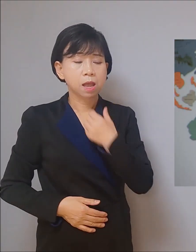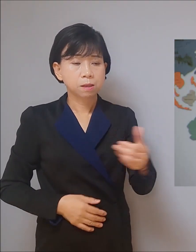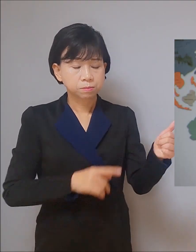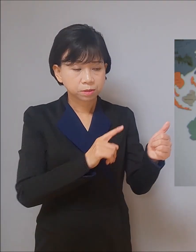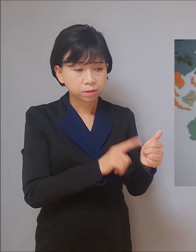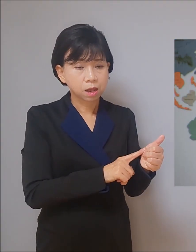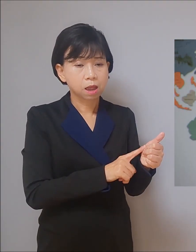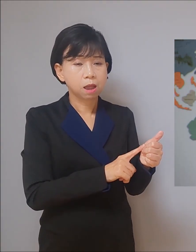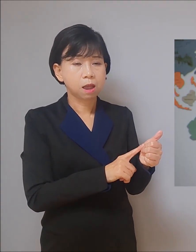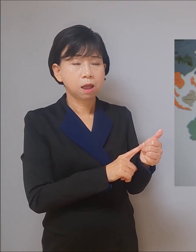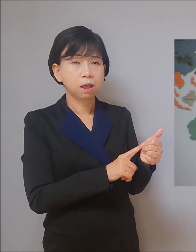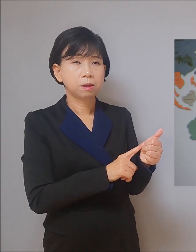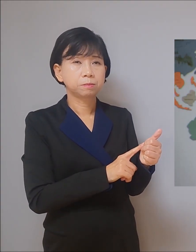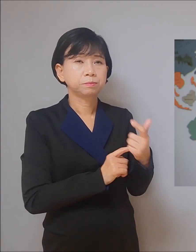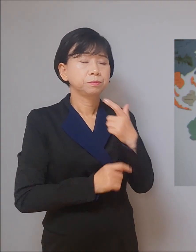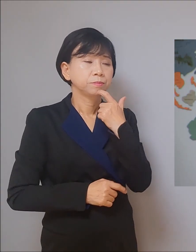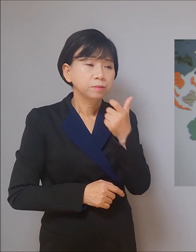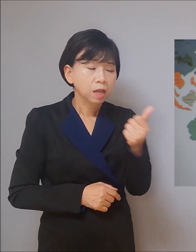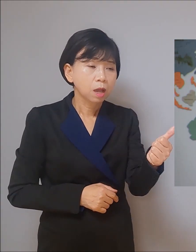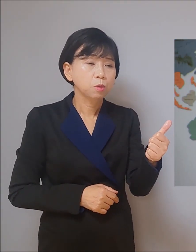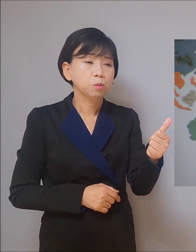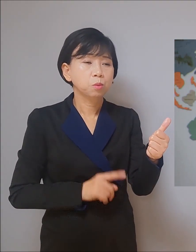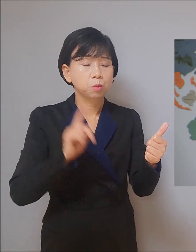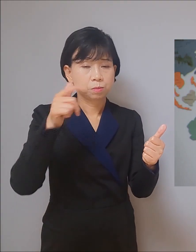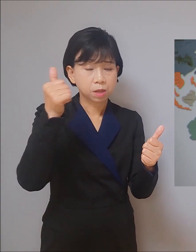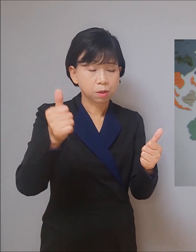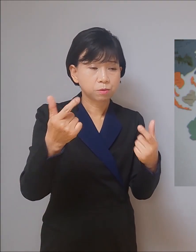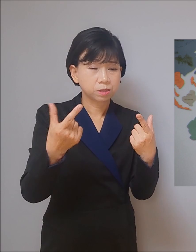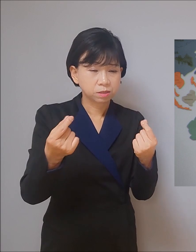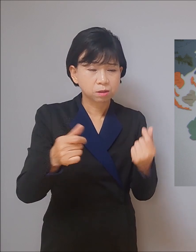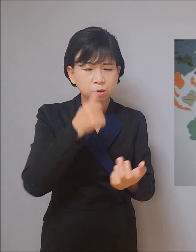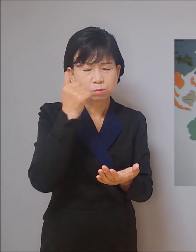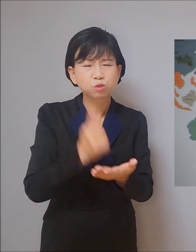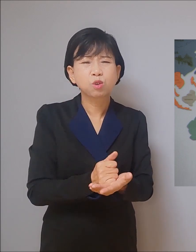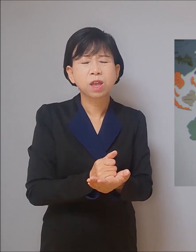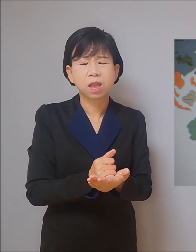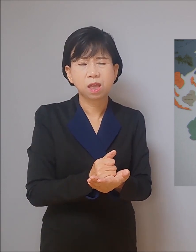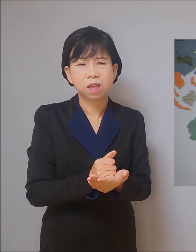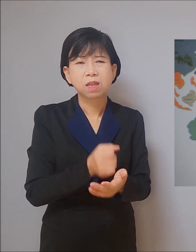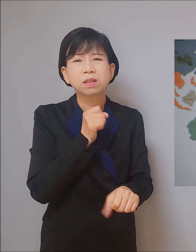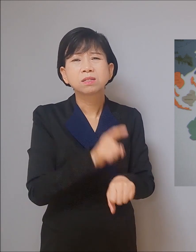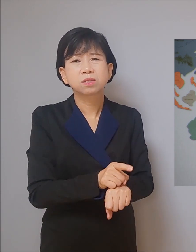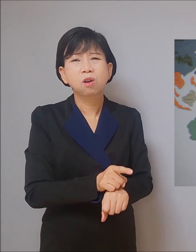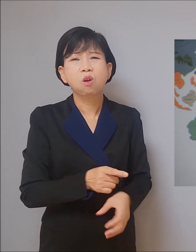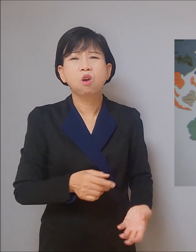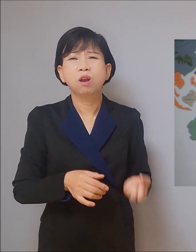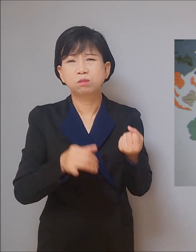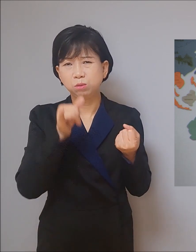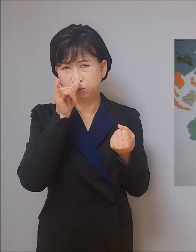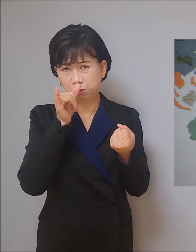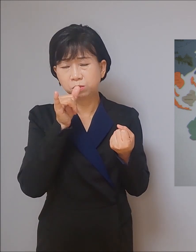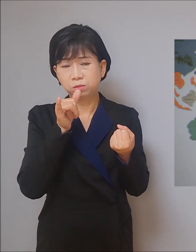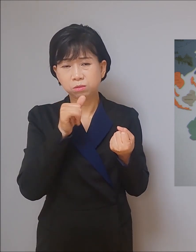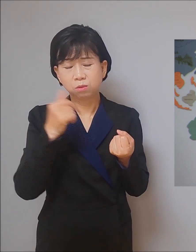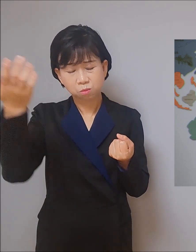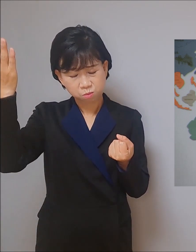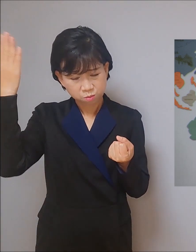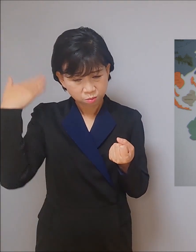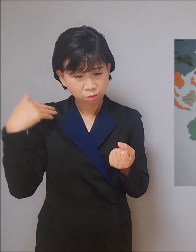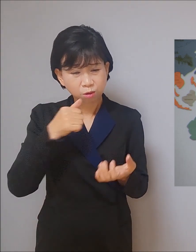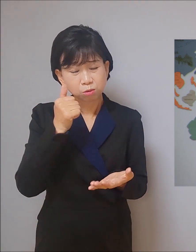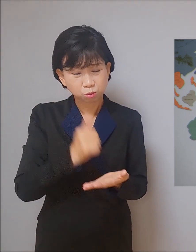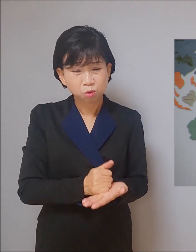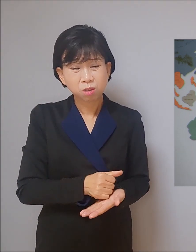다말, 다윗처럼 씻을 수 없는 죄가 있습니다. 과거가 있다는 거지요. 우리의 과거는 없을까요? 그들처럼 우리의 과거도